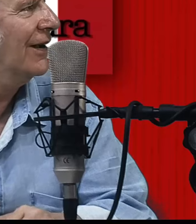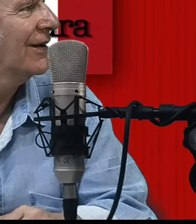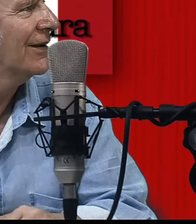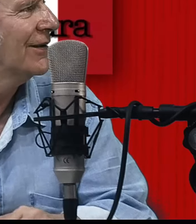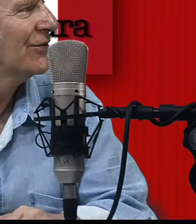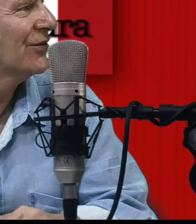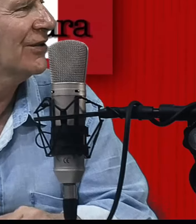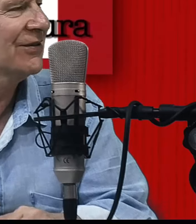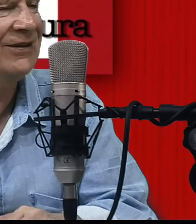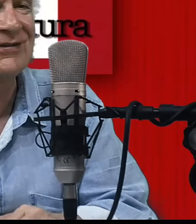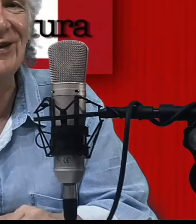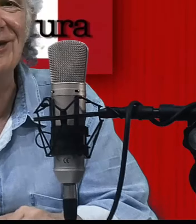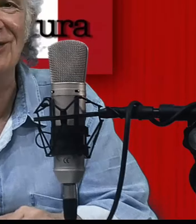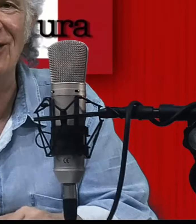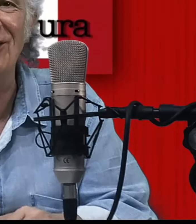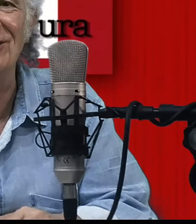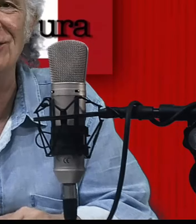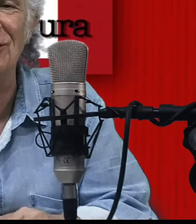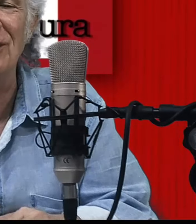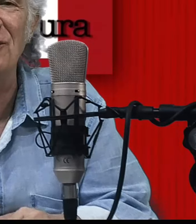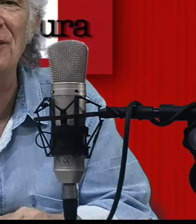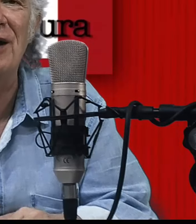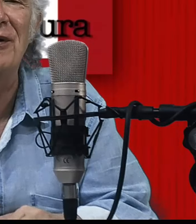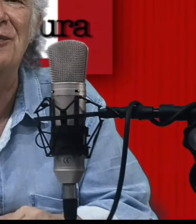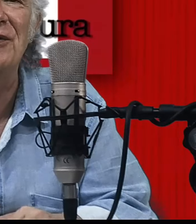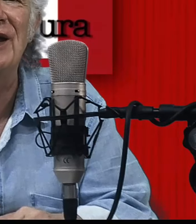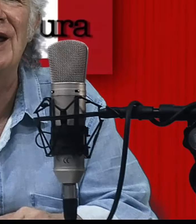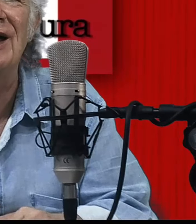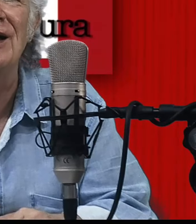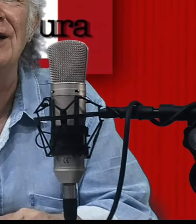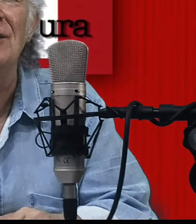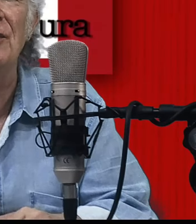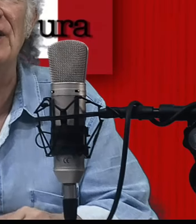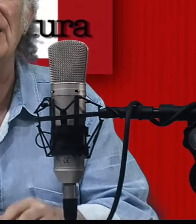¿Ah? Sí. No, estuvieron muy bien. A ver,